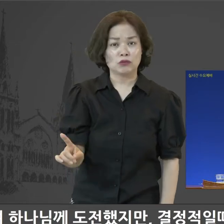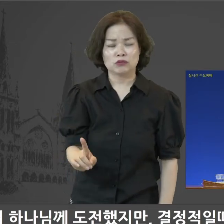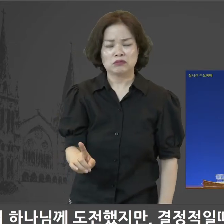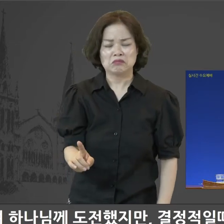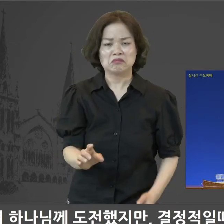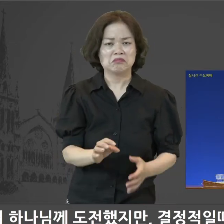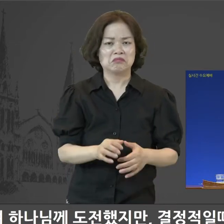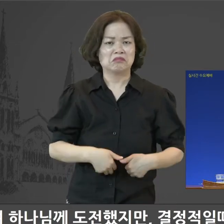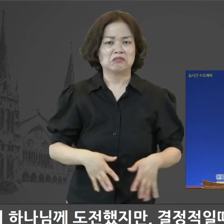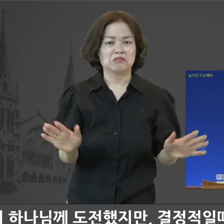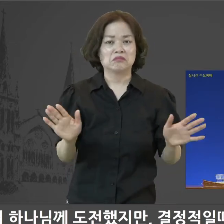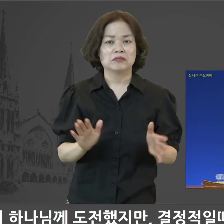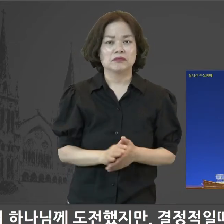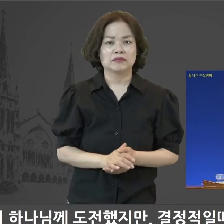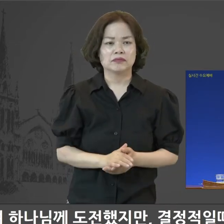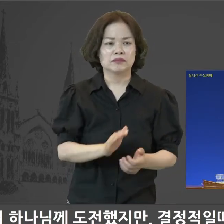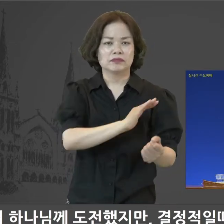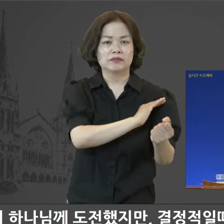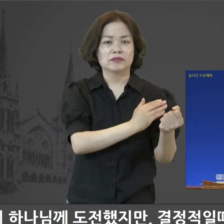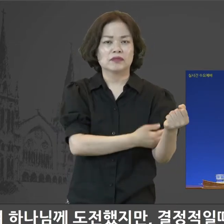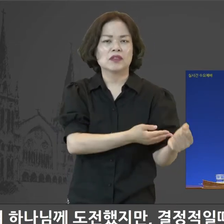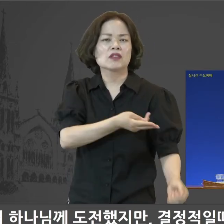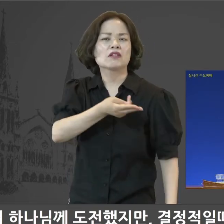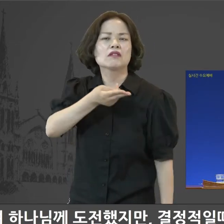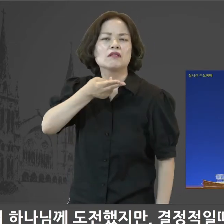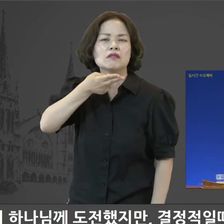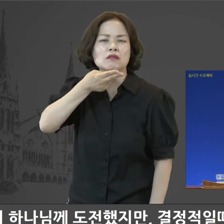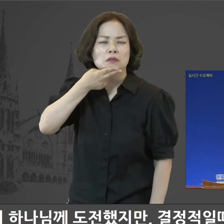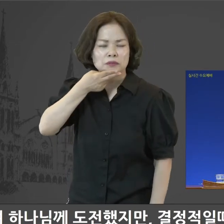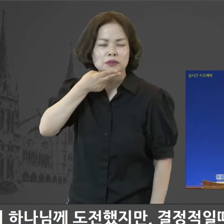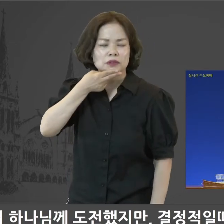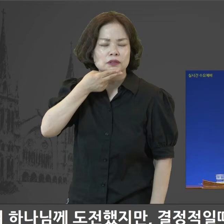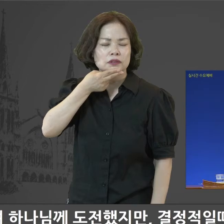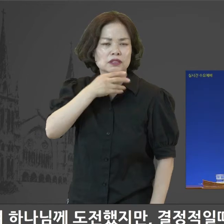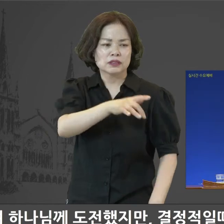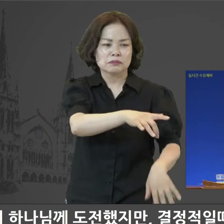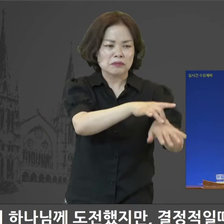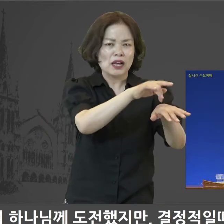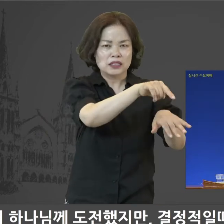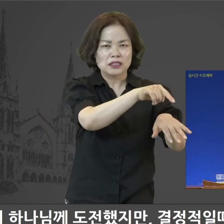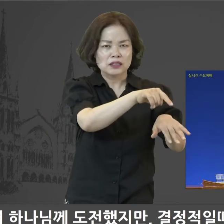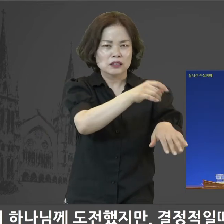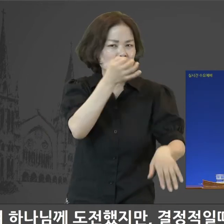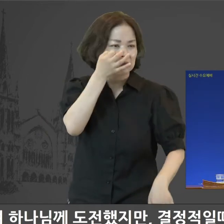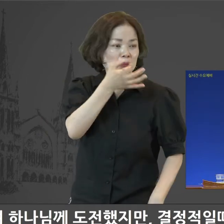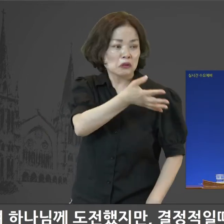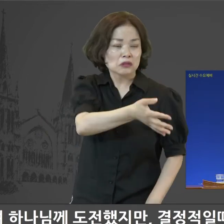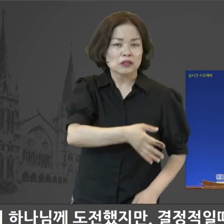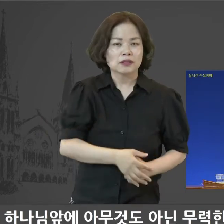아닌 존재, 무력한 존재임을 드러내 보이는 것이죠.